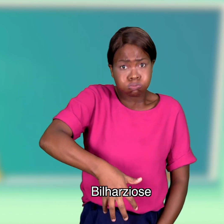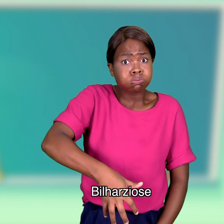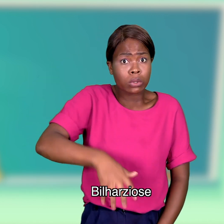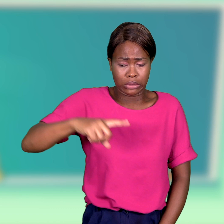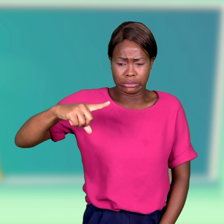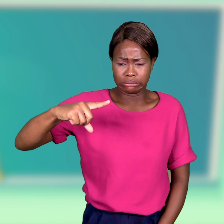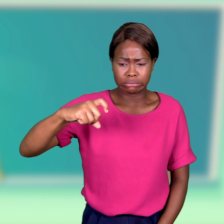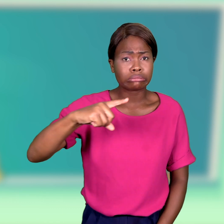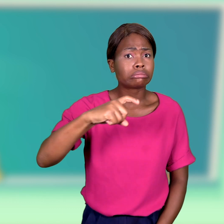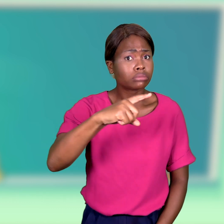Bilharziose,